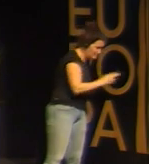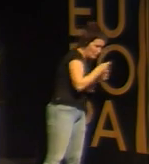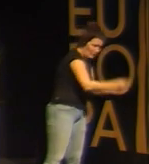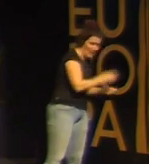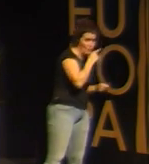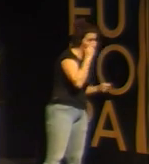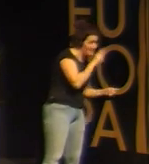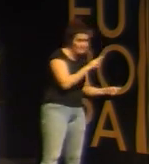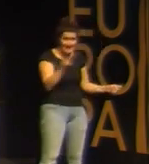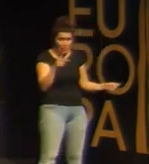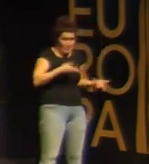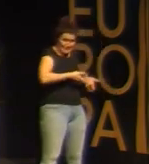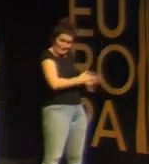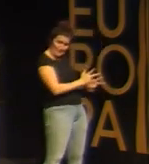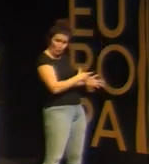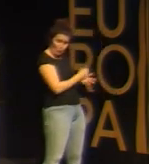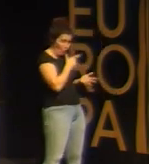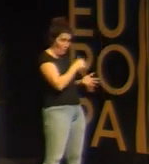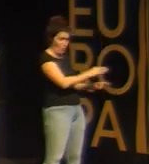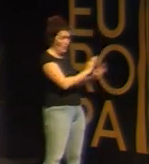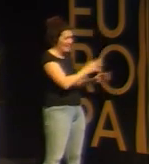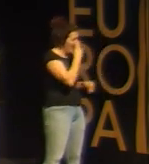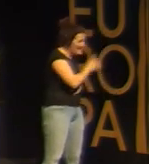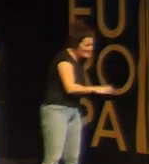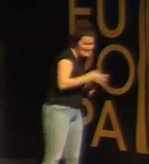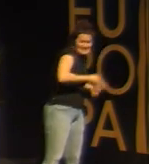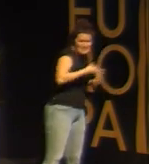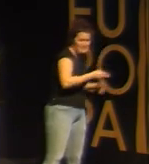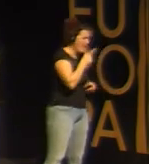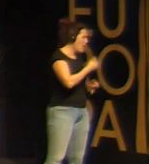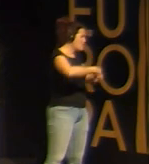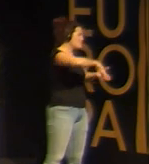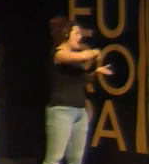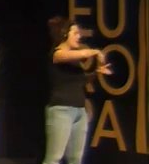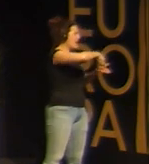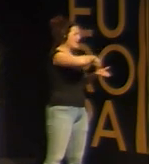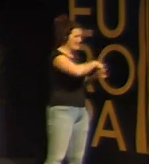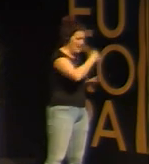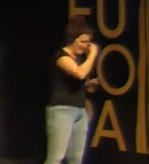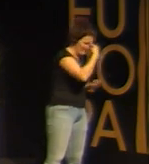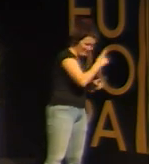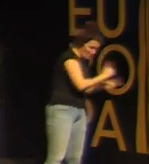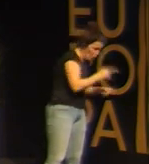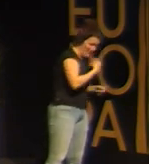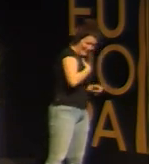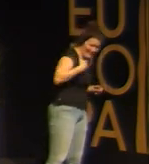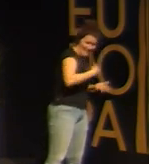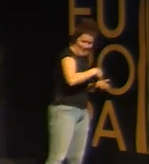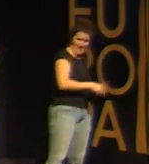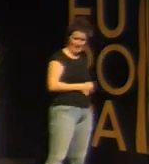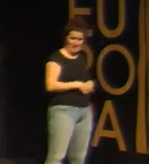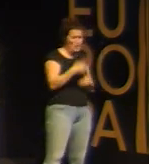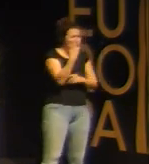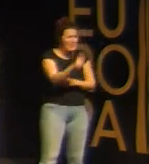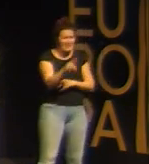has mirado y has permitido como en el elemento que la niña fuese bailarina no era deficiente quería bailar no hace falta buscar